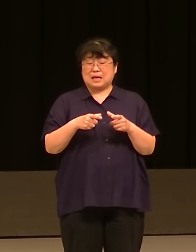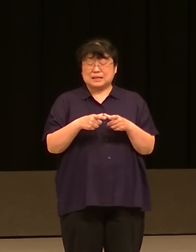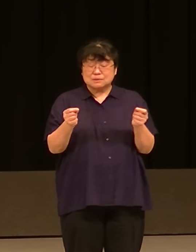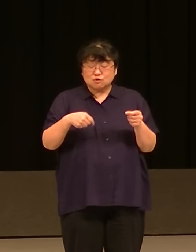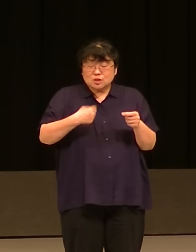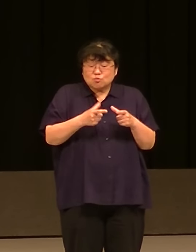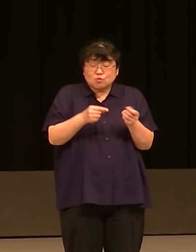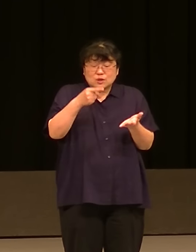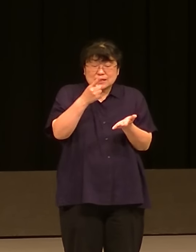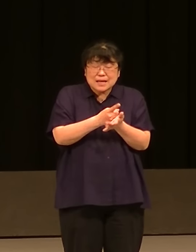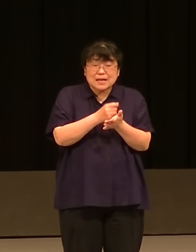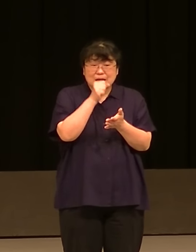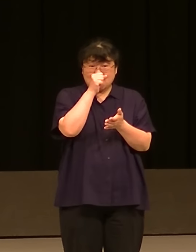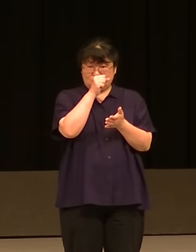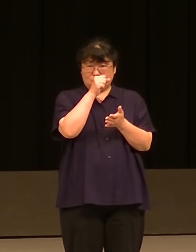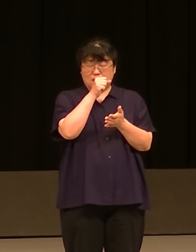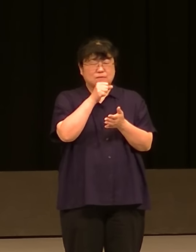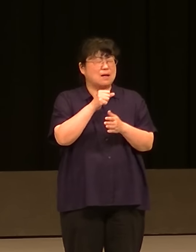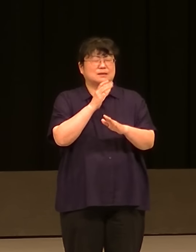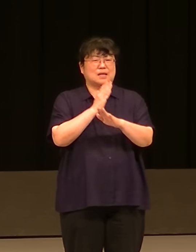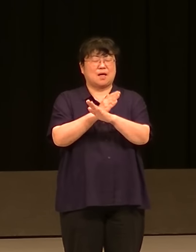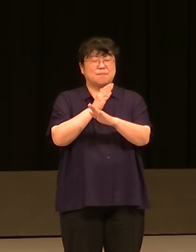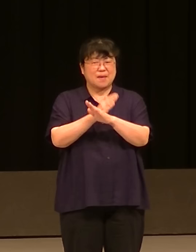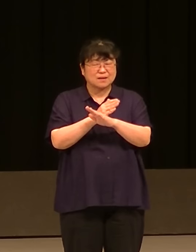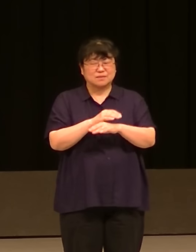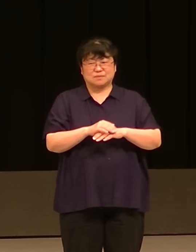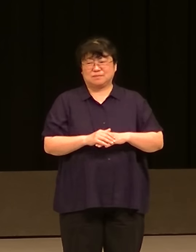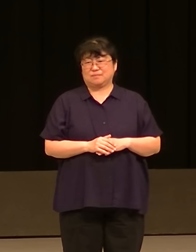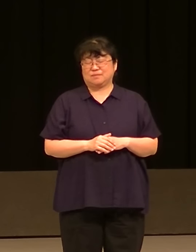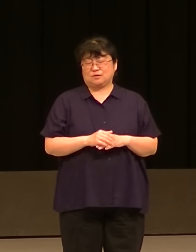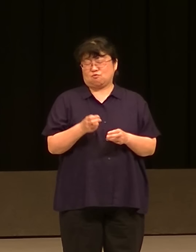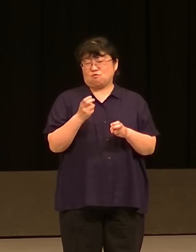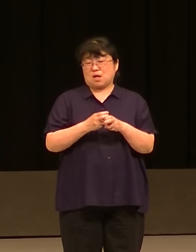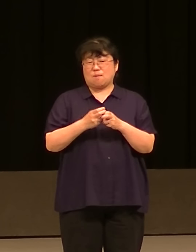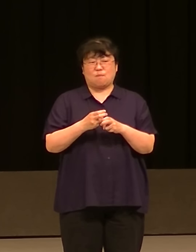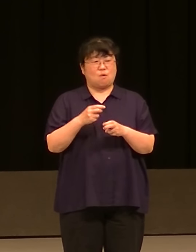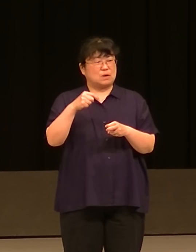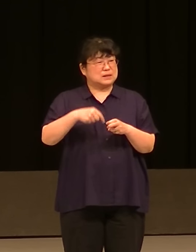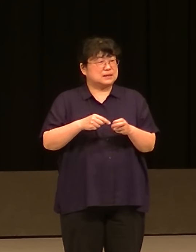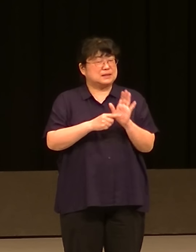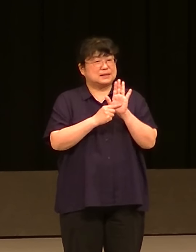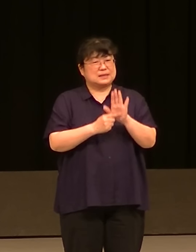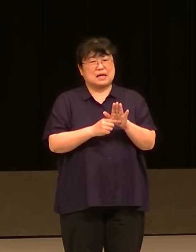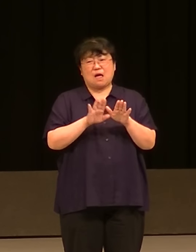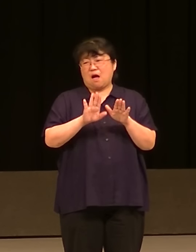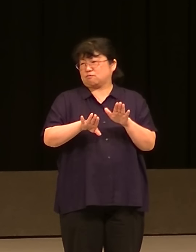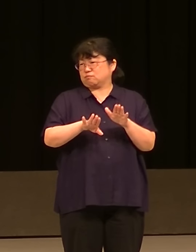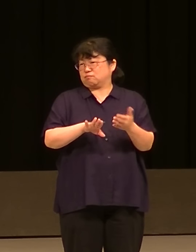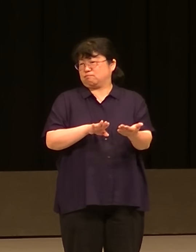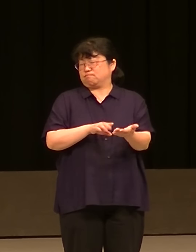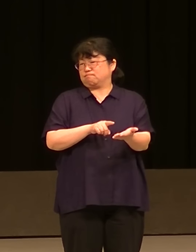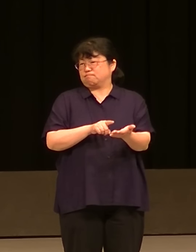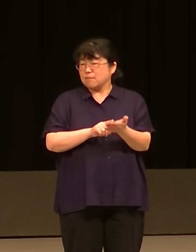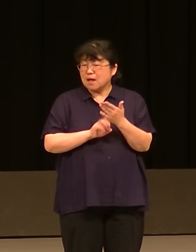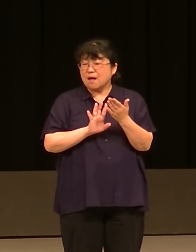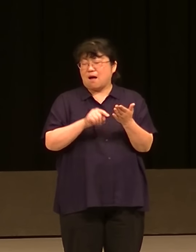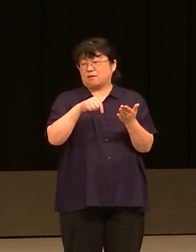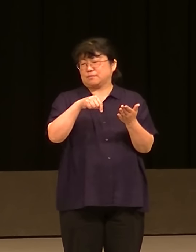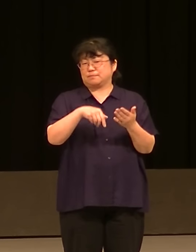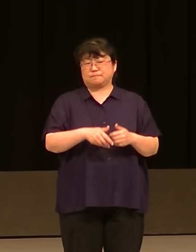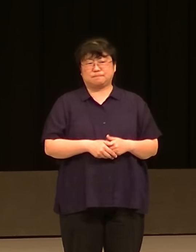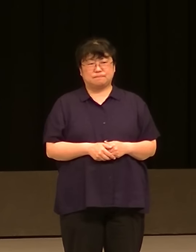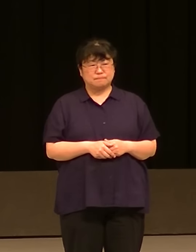自国さえ良ければダメなんだ、ということがこの憲法の中に宣言されて、憲法全文の中に宣言され